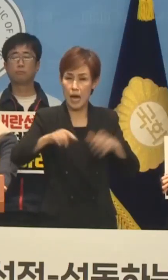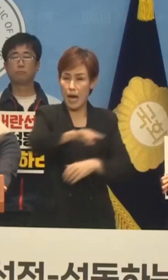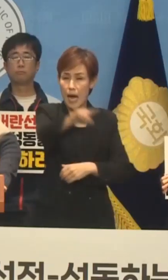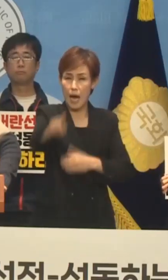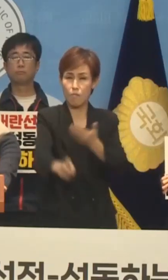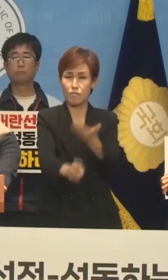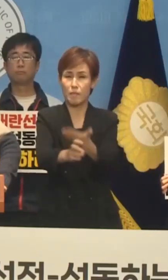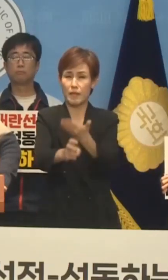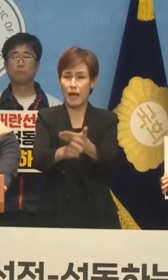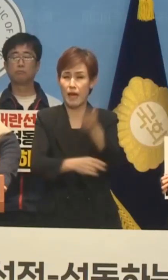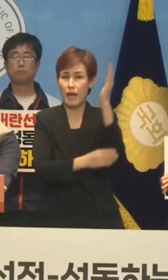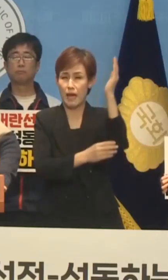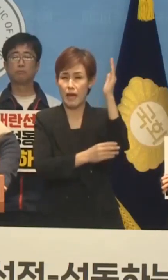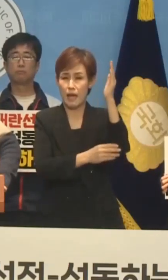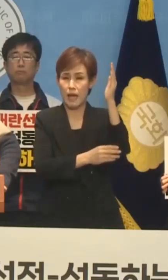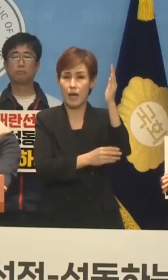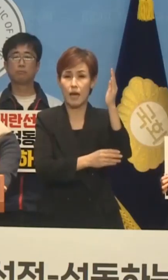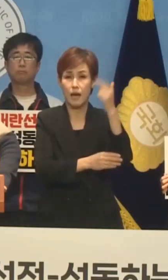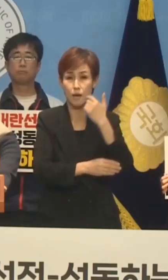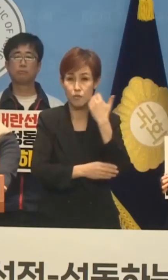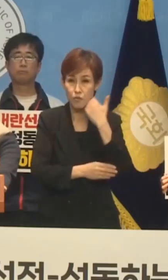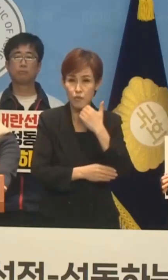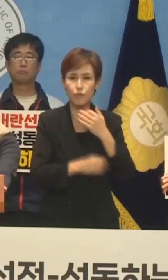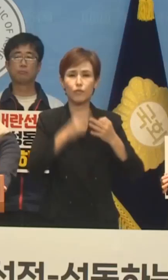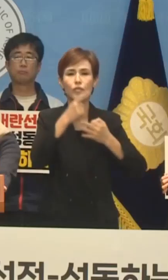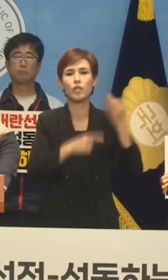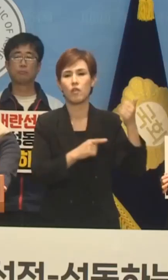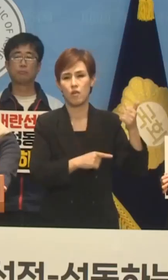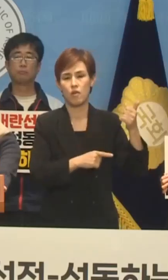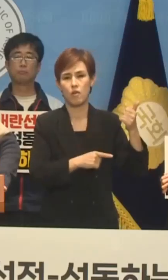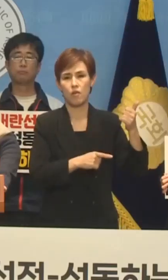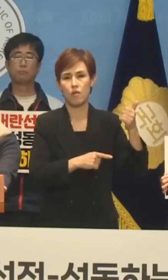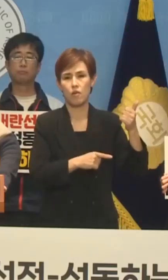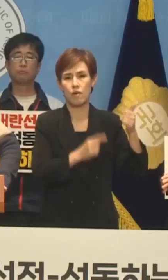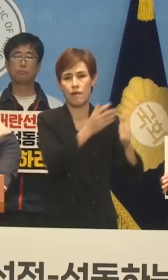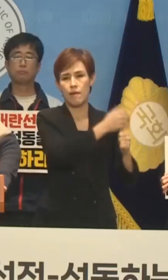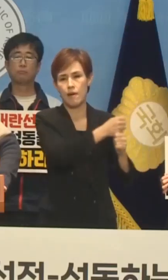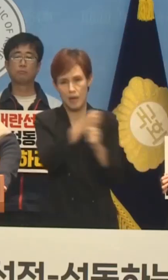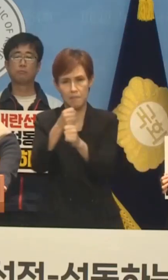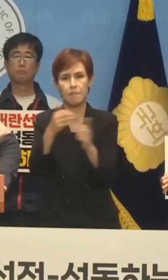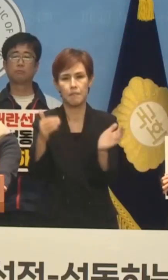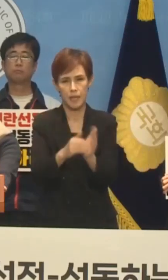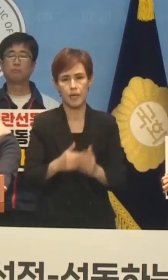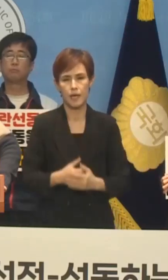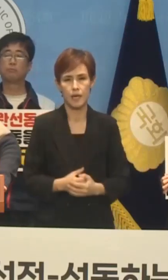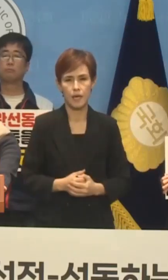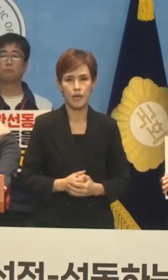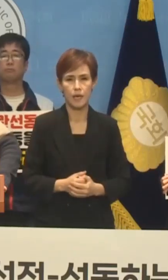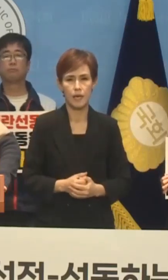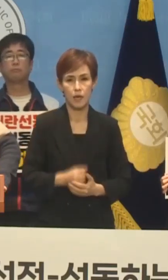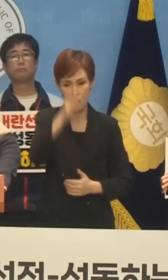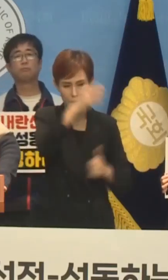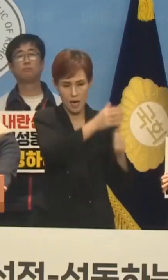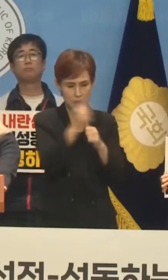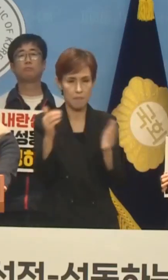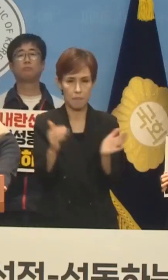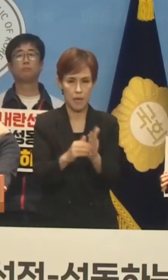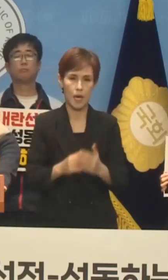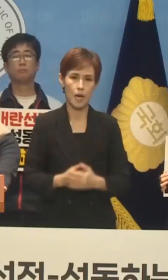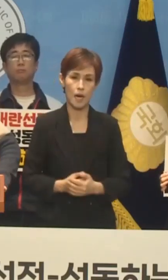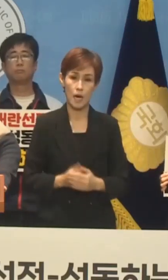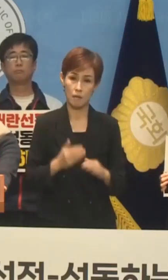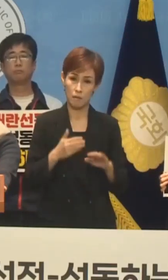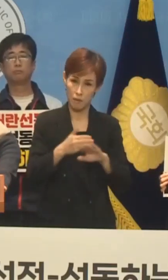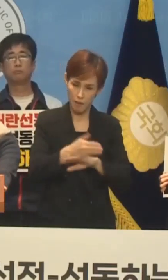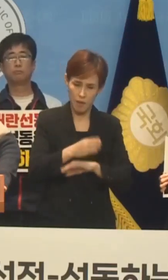불법이라 부르짖던 내란 우두머리 윤석열이 드디어 체포됐다. 상당히